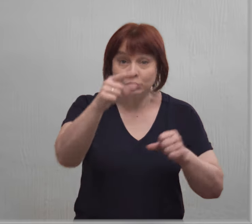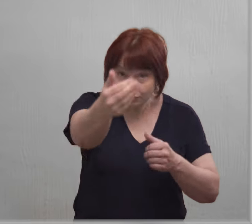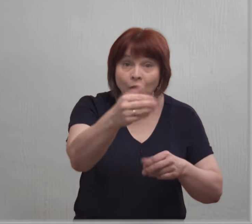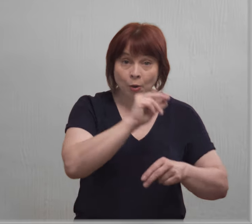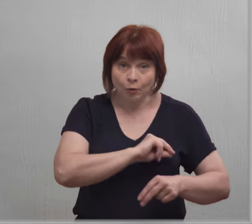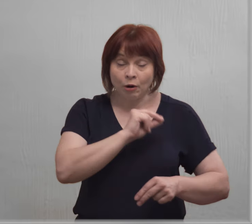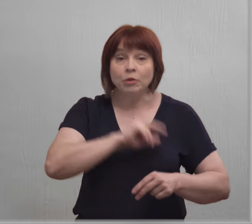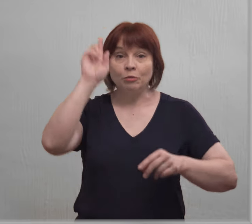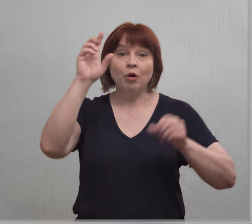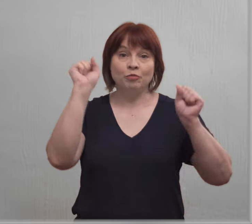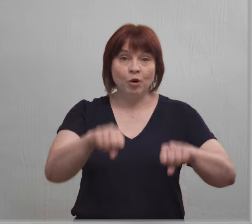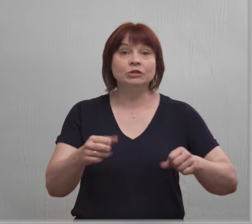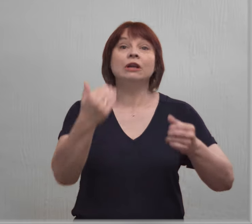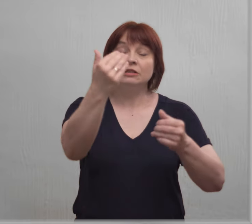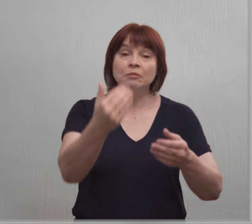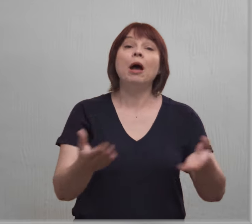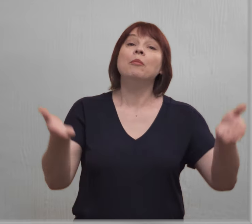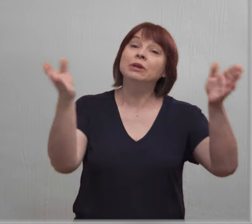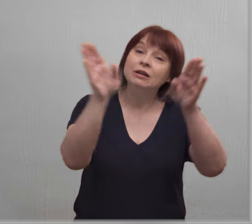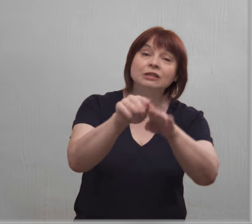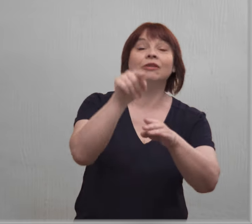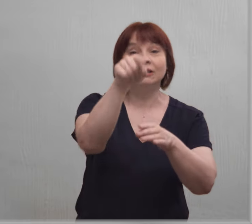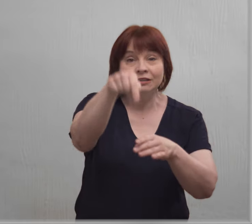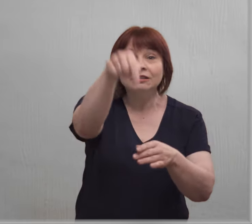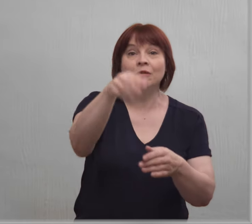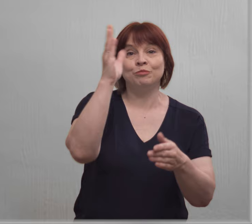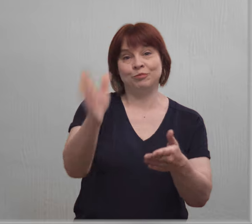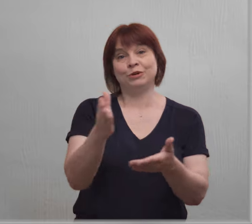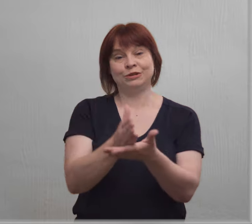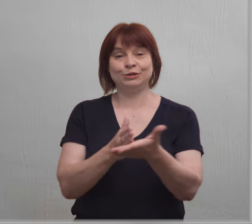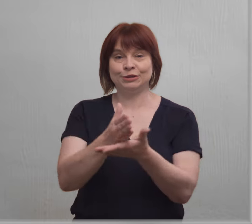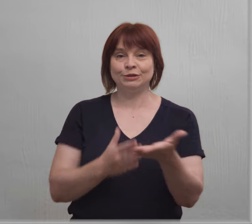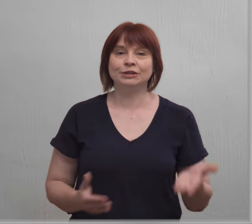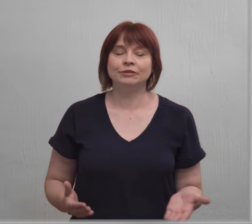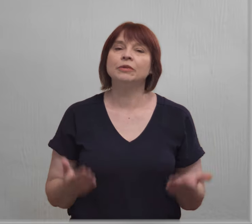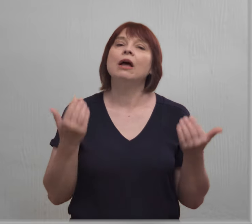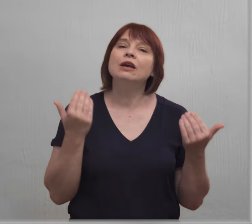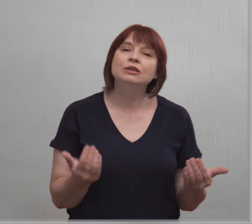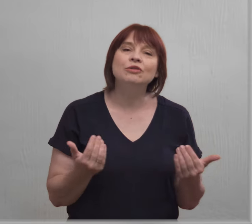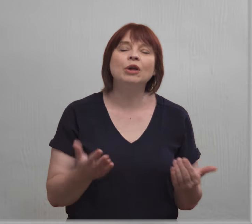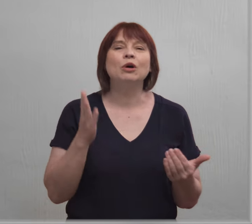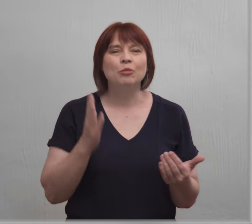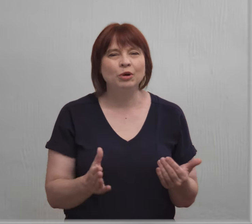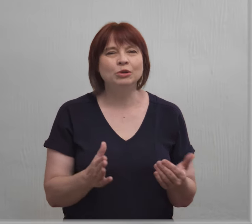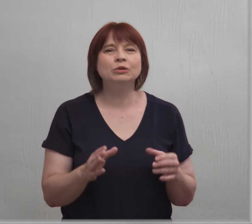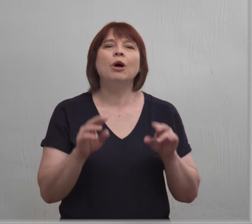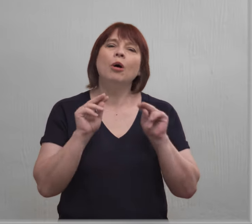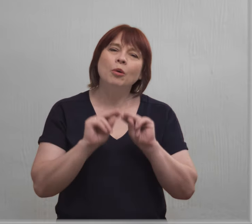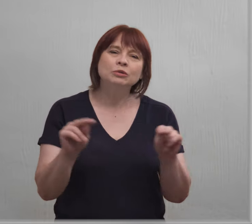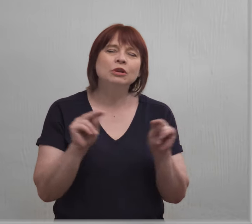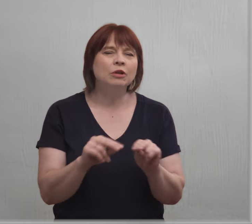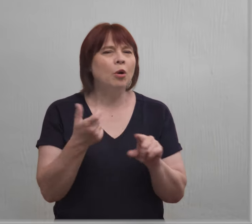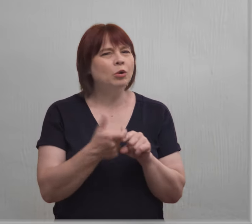на работе, в твоем служении. Господь с тобой везде. И сегодня будут звучать очень